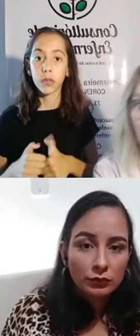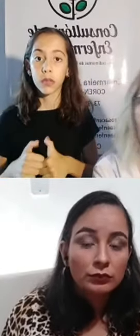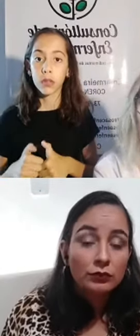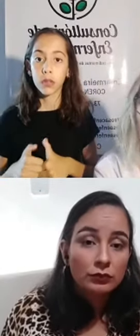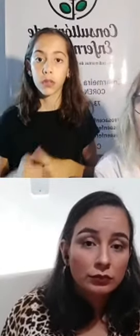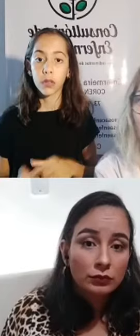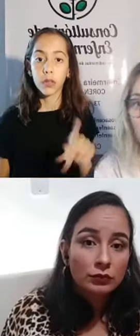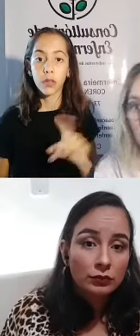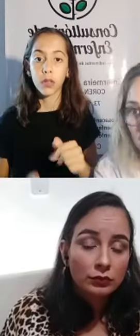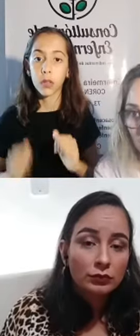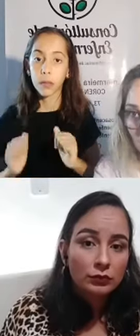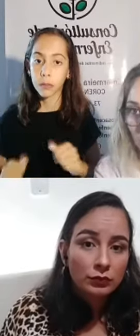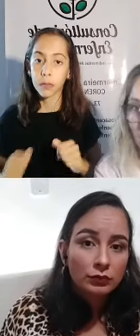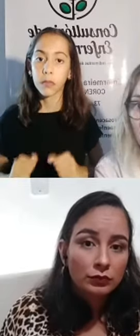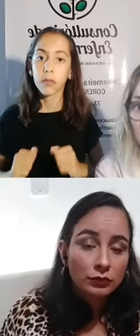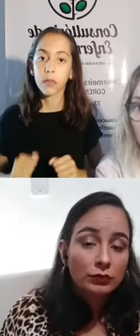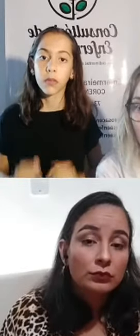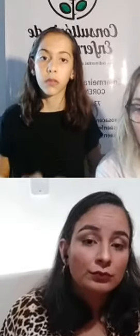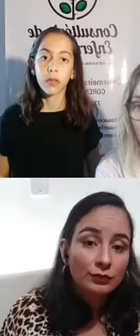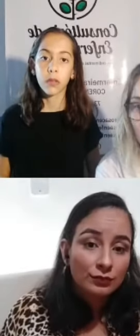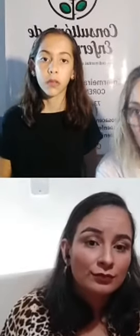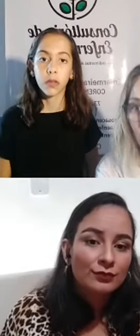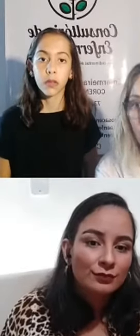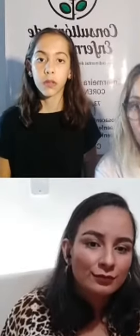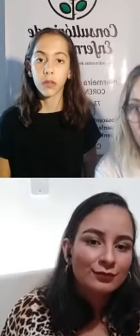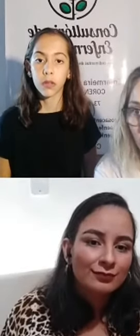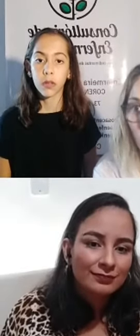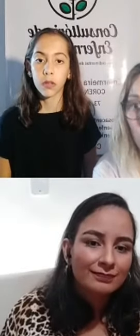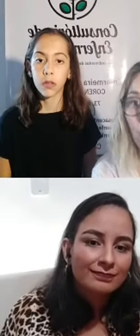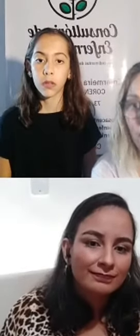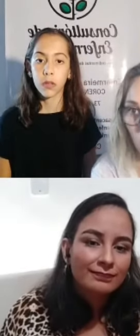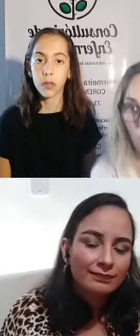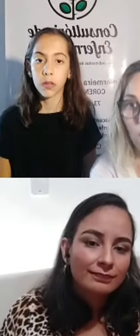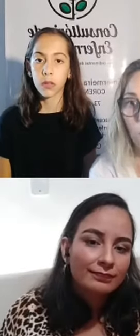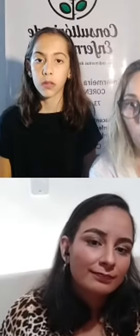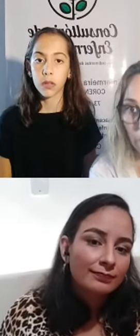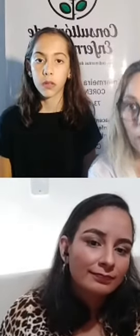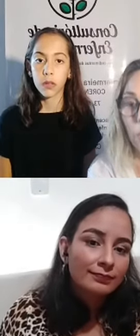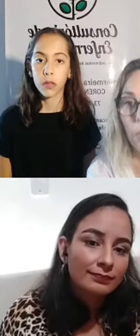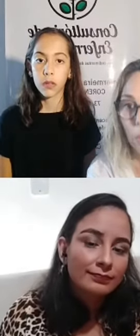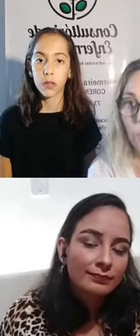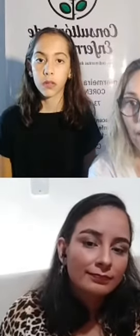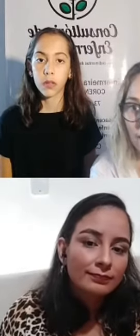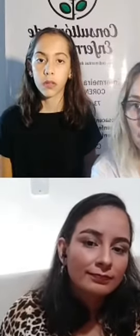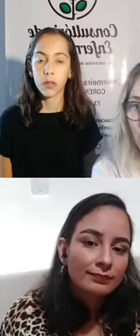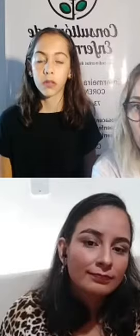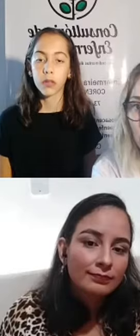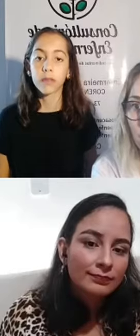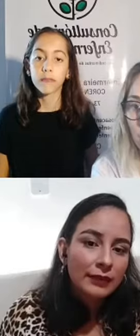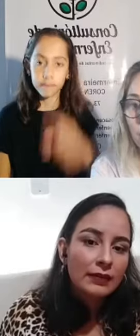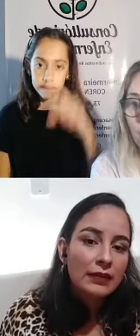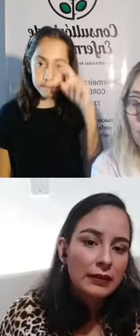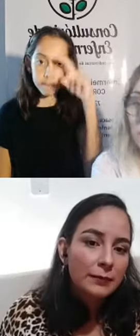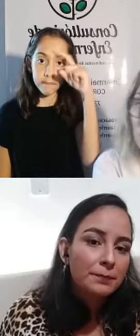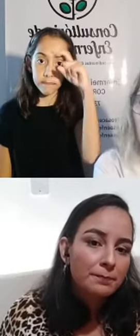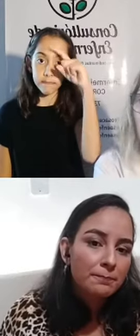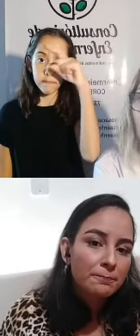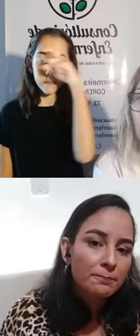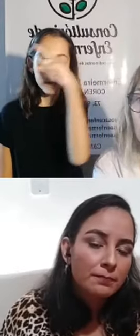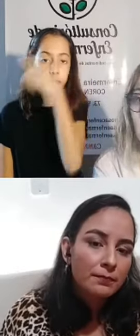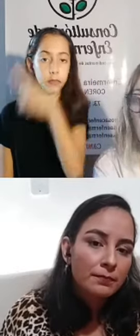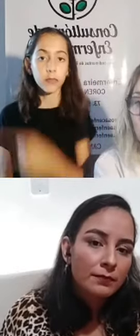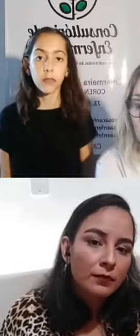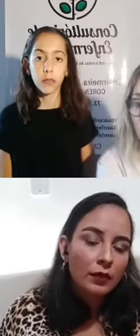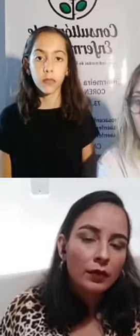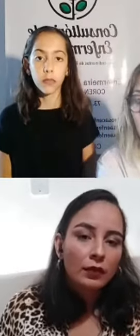trabalhar direito, ela teria que fazer as atividades, quer dizer, sempre tem um fator que complica um pouco mais, né? Sim. E a questão